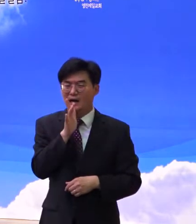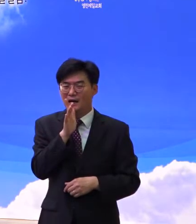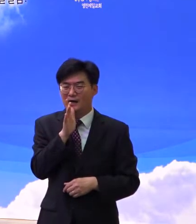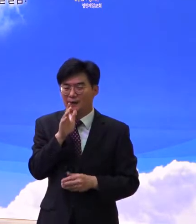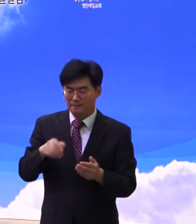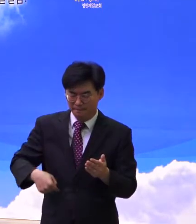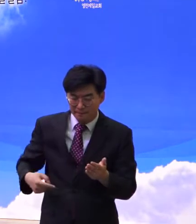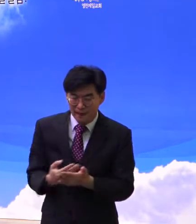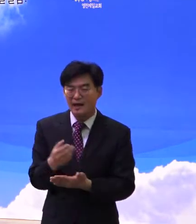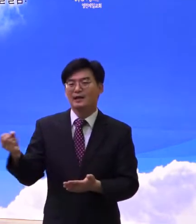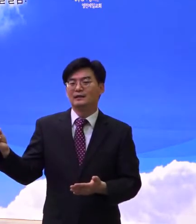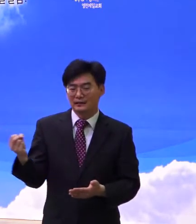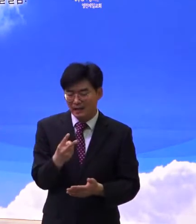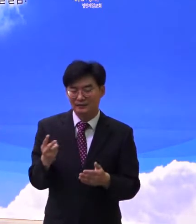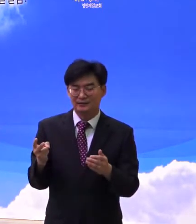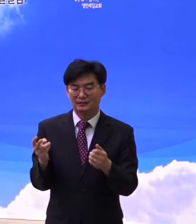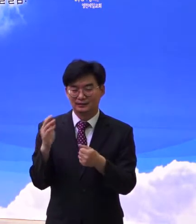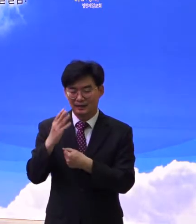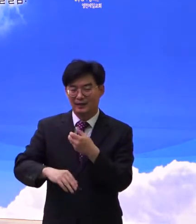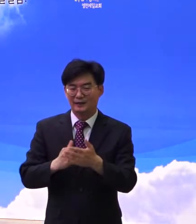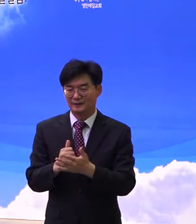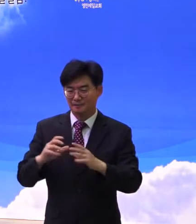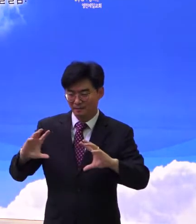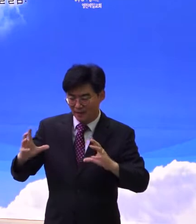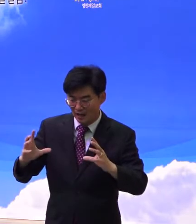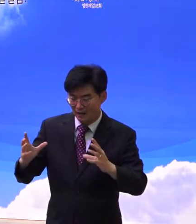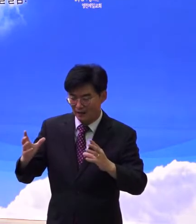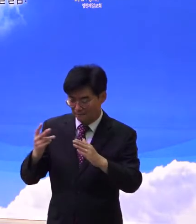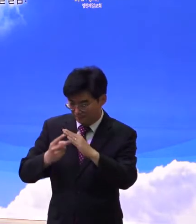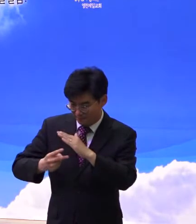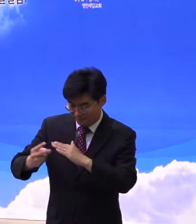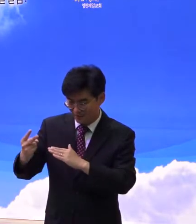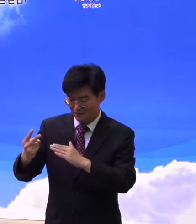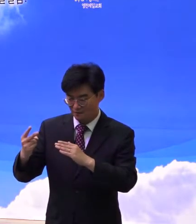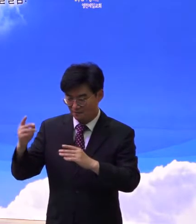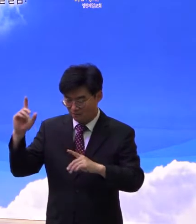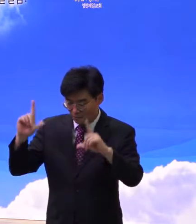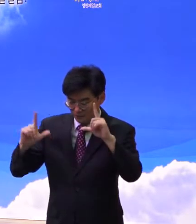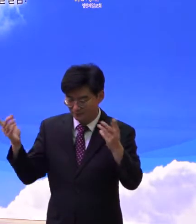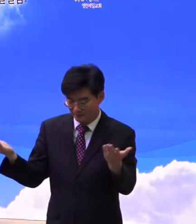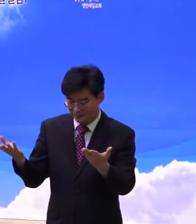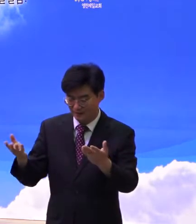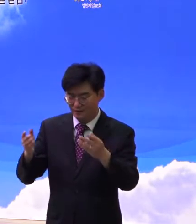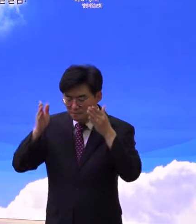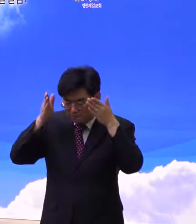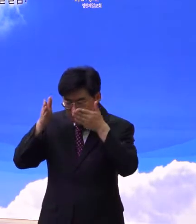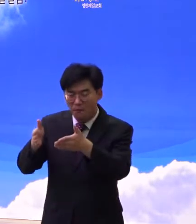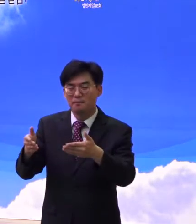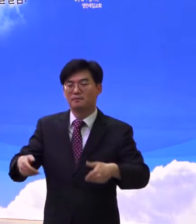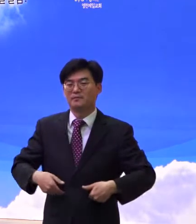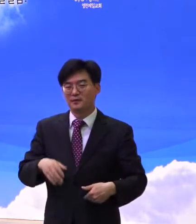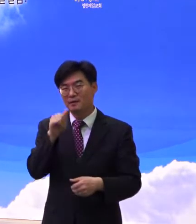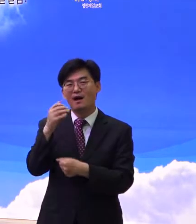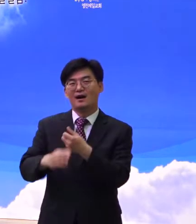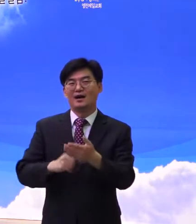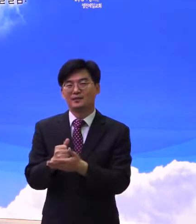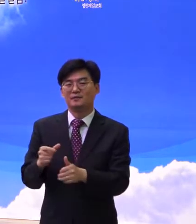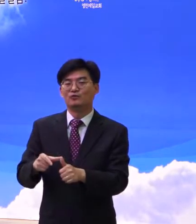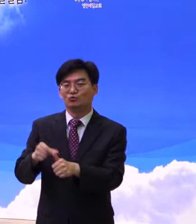비전을 붙들고 걸어가야 합니다. 하나님의 큰 일, 하나님이 하시고자 하는 일, 하나님의 구원,